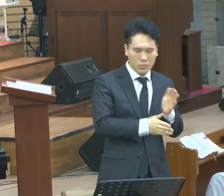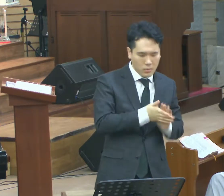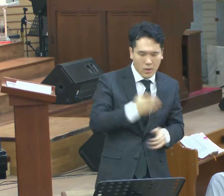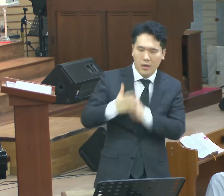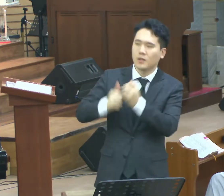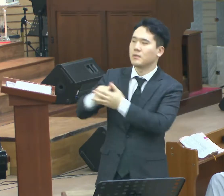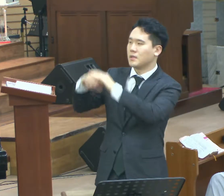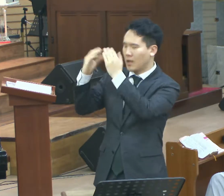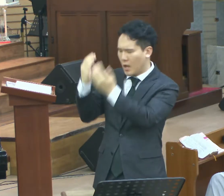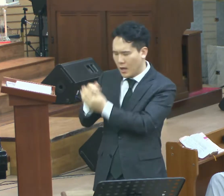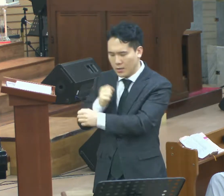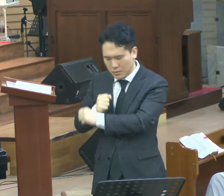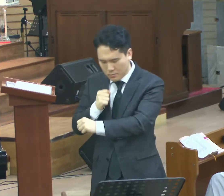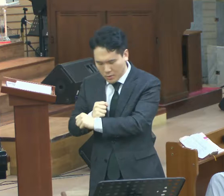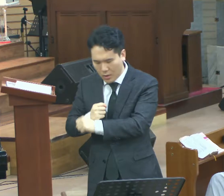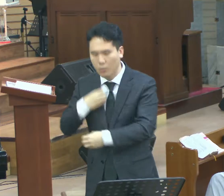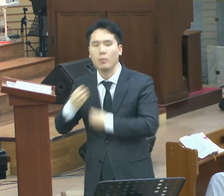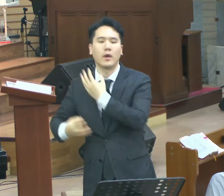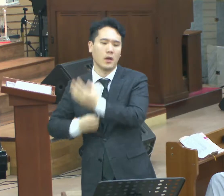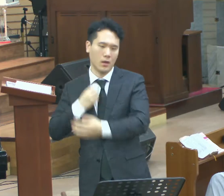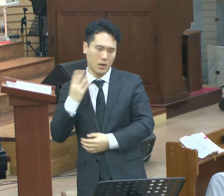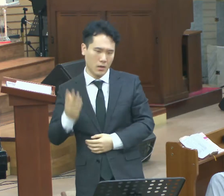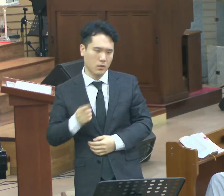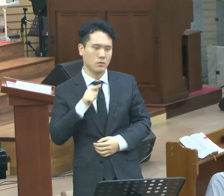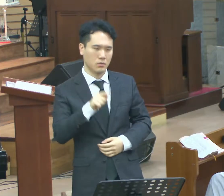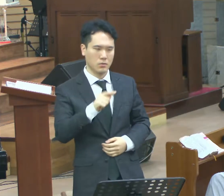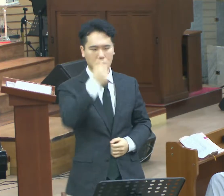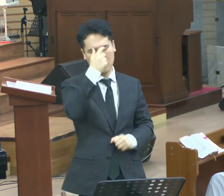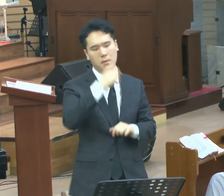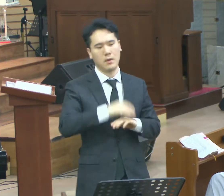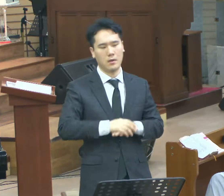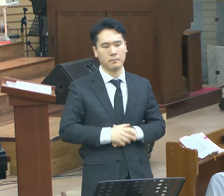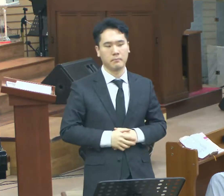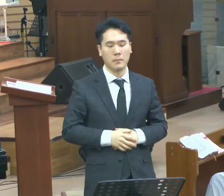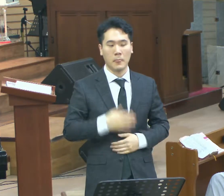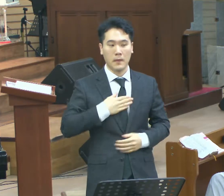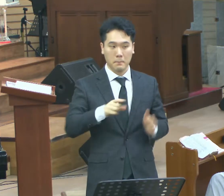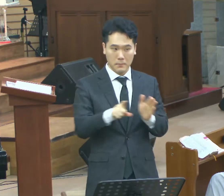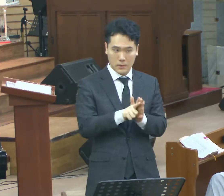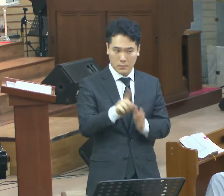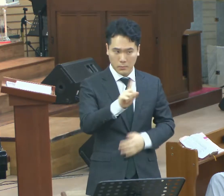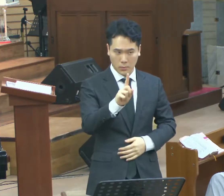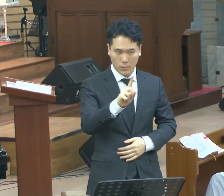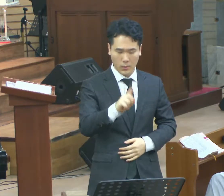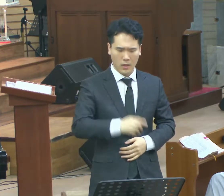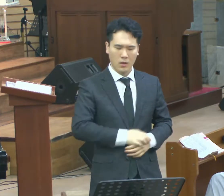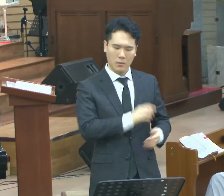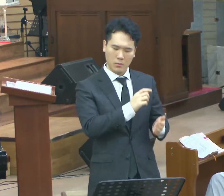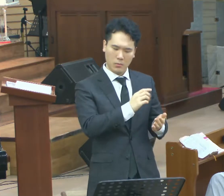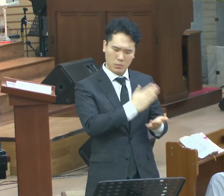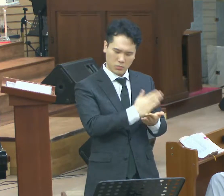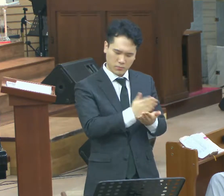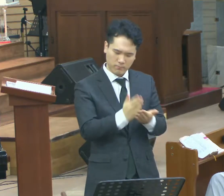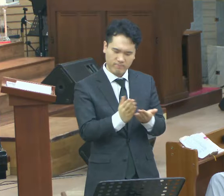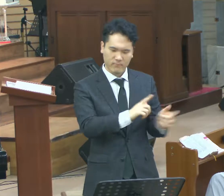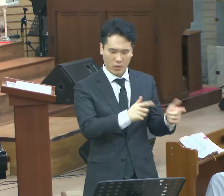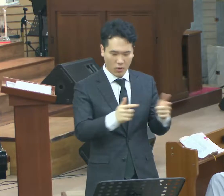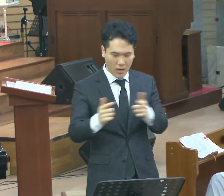믿음으로 말미암는 구원만 있는 게 아니고요. 믿음은 다양한 측면을 가지고 있어요.